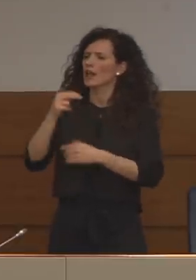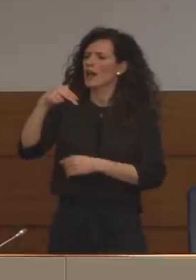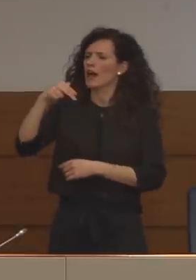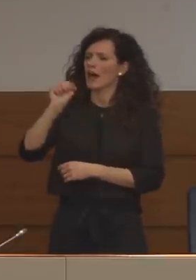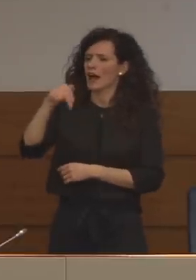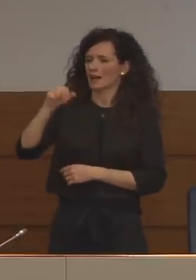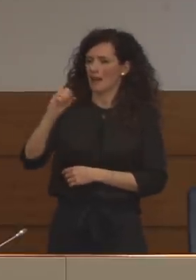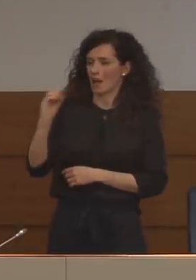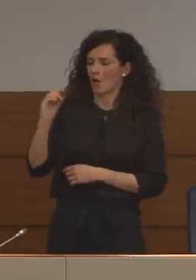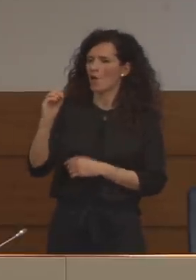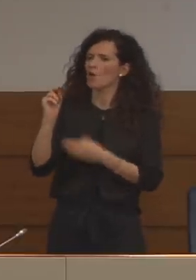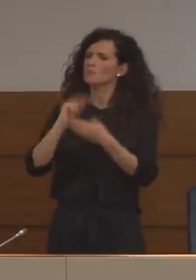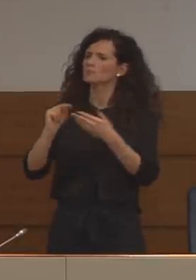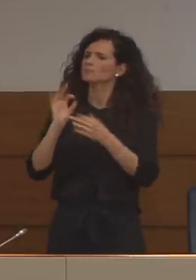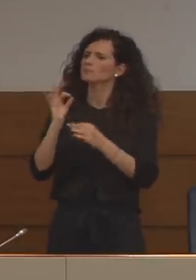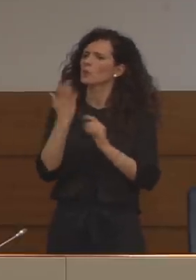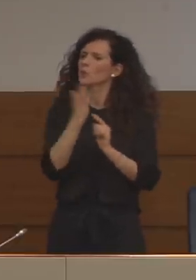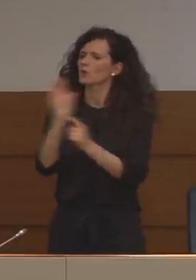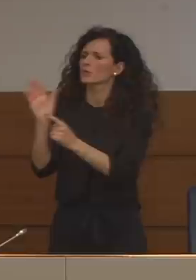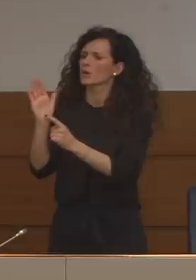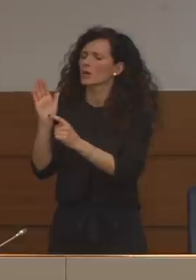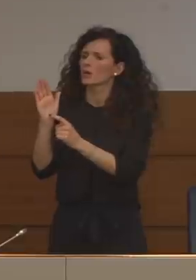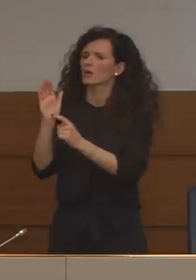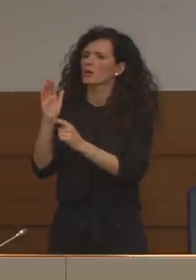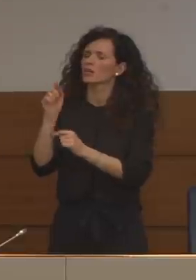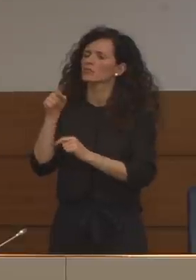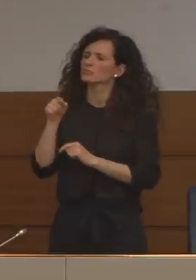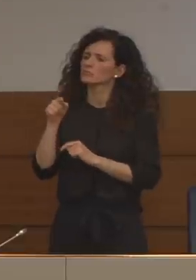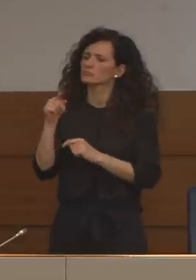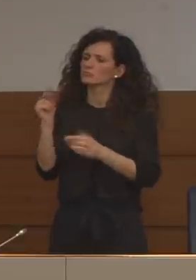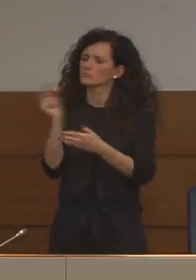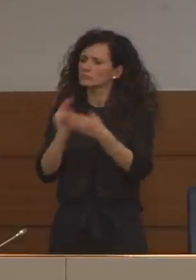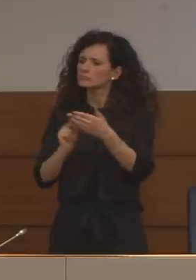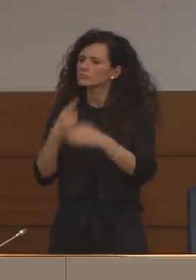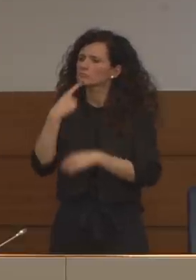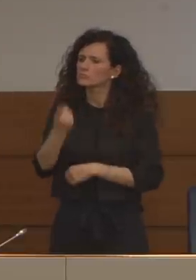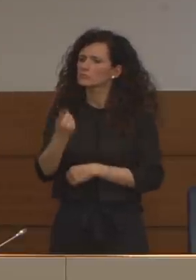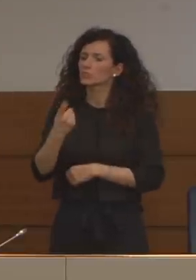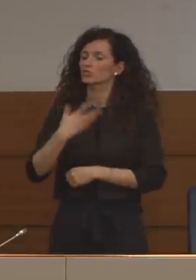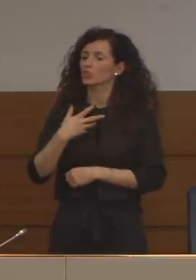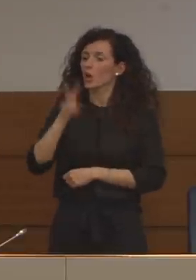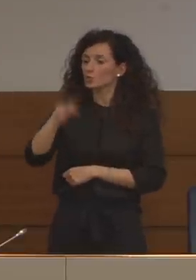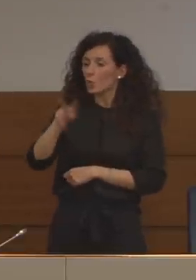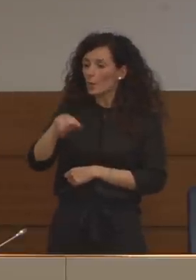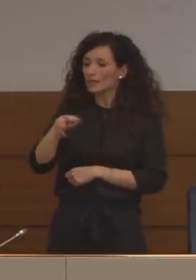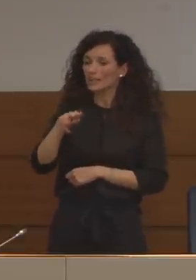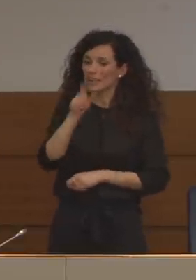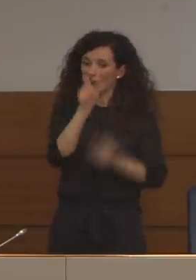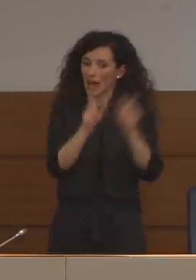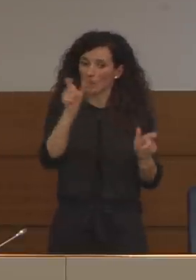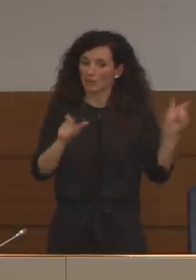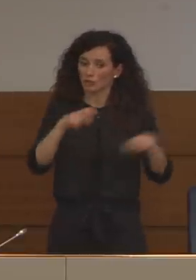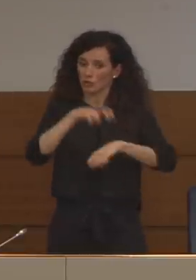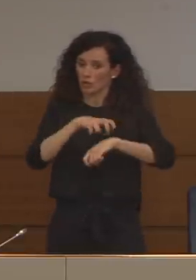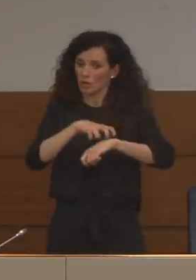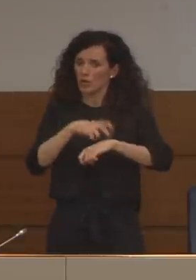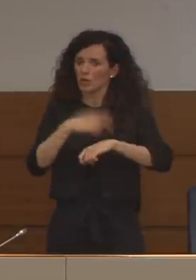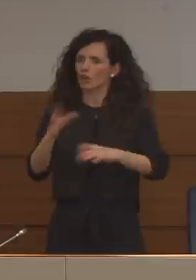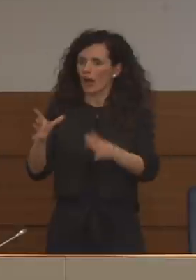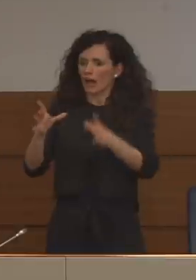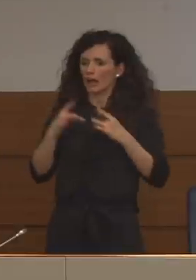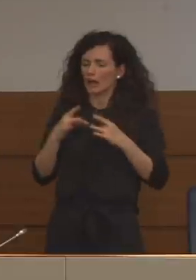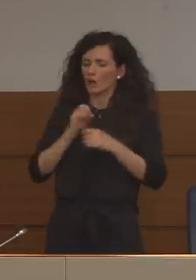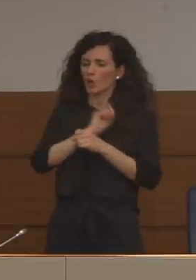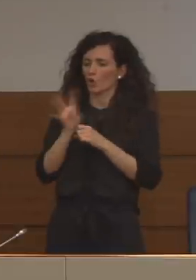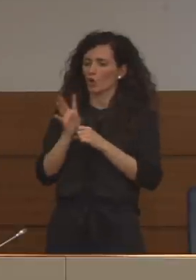presentato degli esposti nelle procure perché ci sono già 2000 sanitari che hanno contratto coronavirus e quindi chiedono